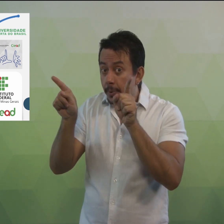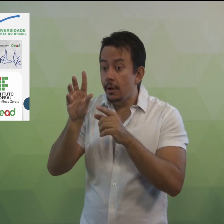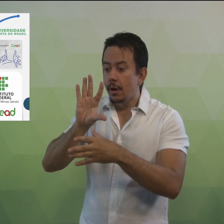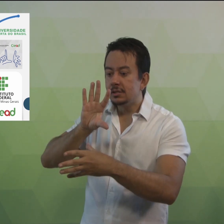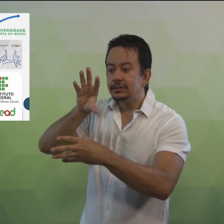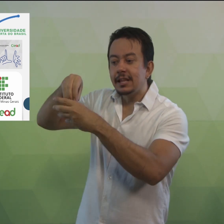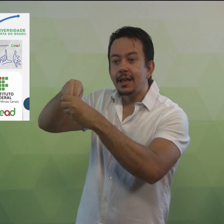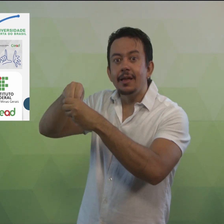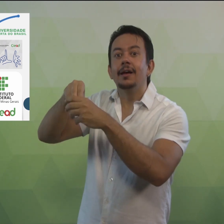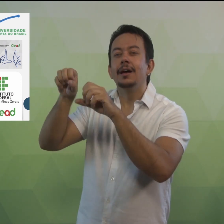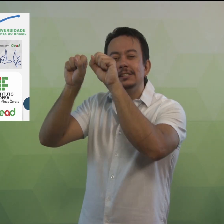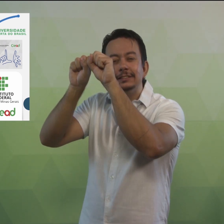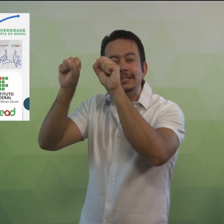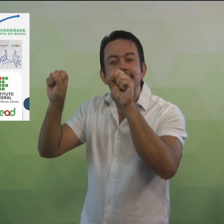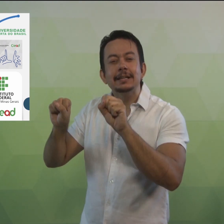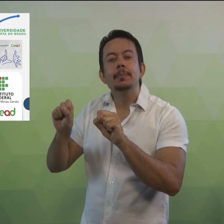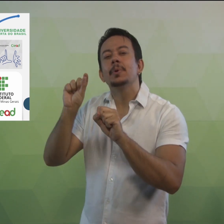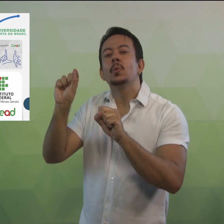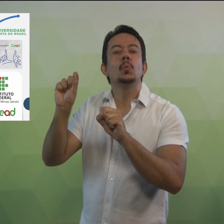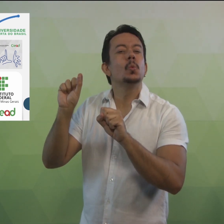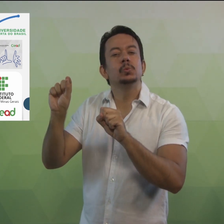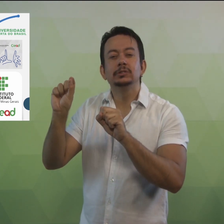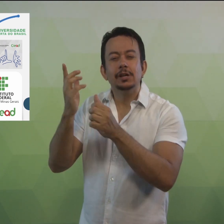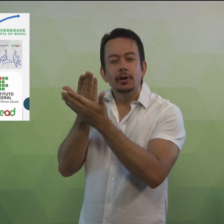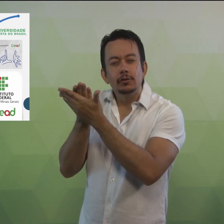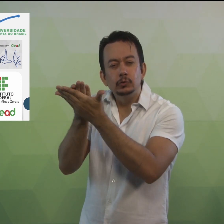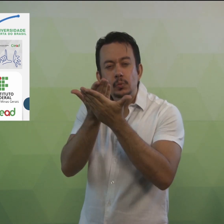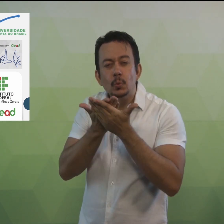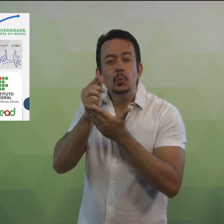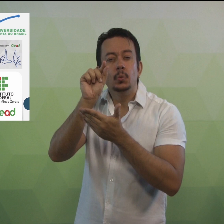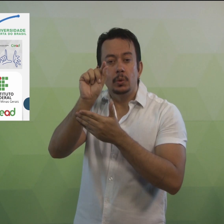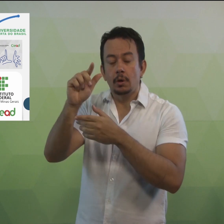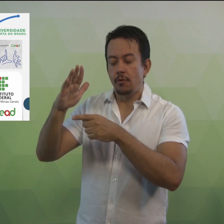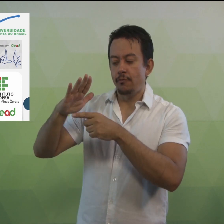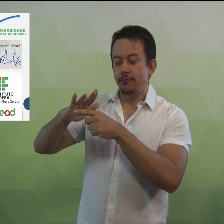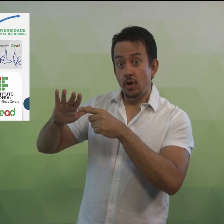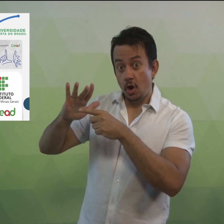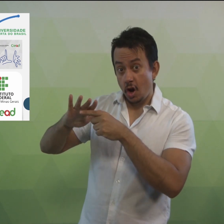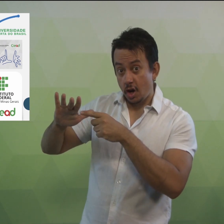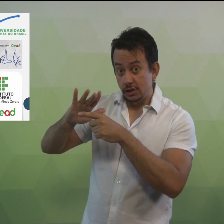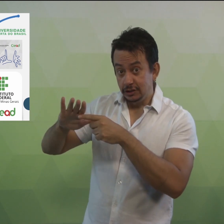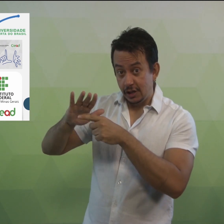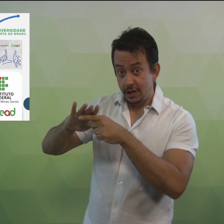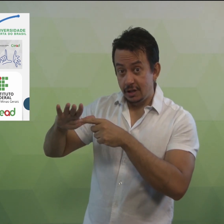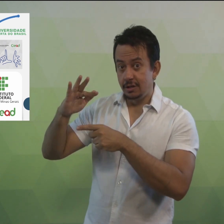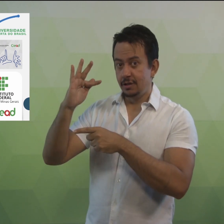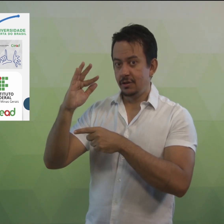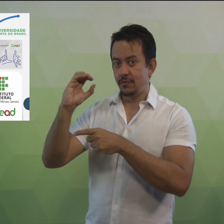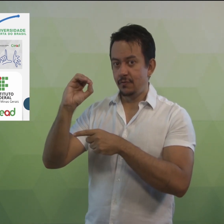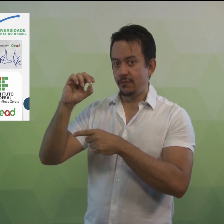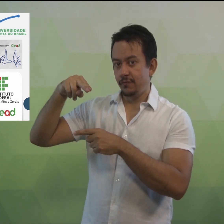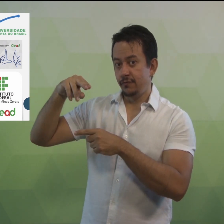mensagens. Então, é um sistema de comunicação que existe e nós trabalhamos sobre isso.